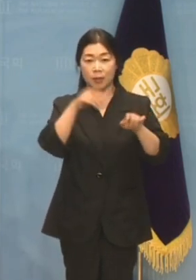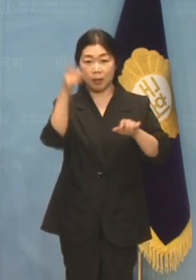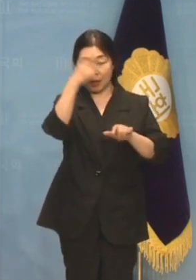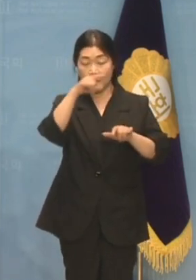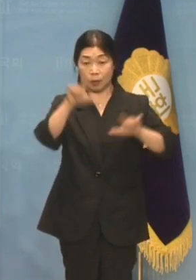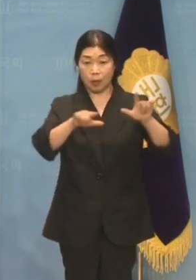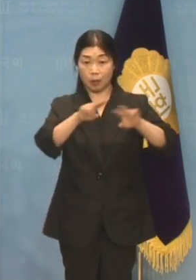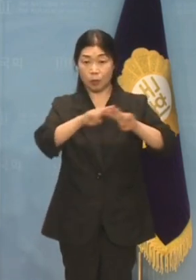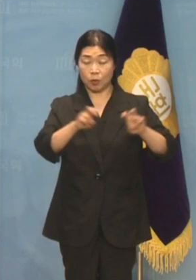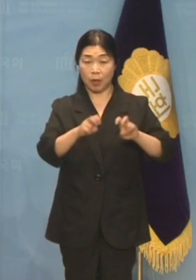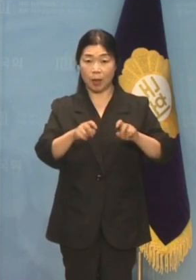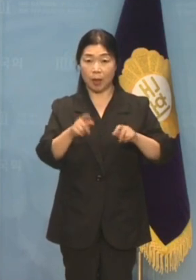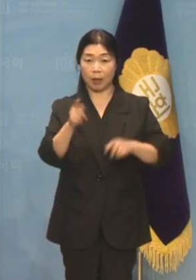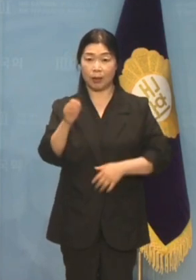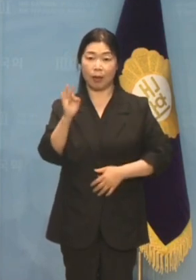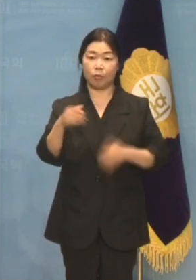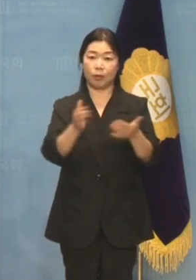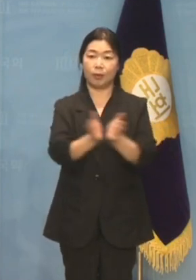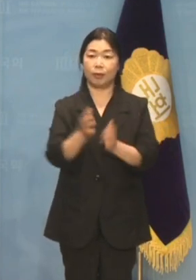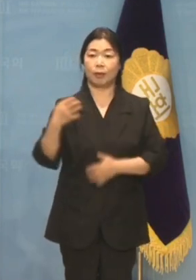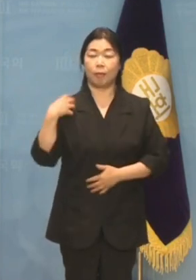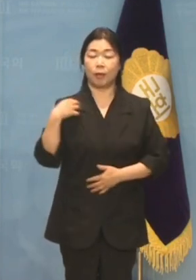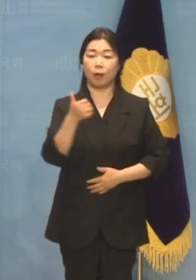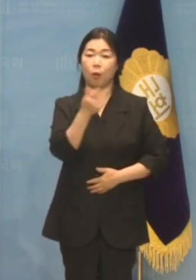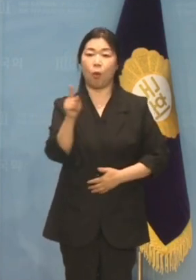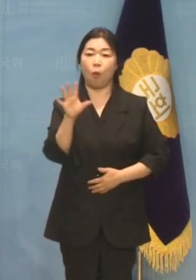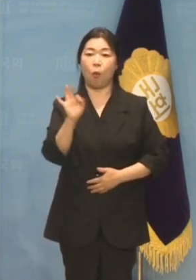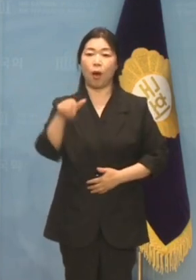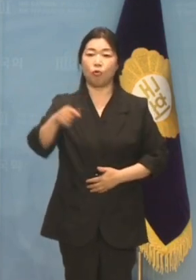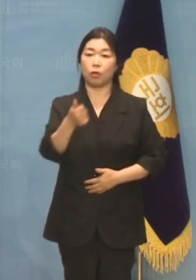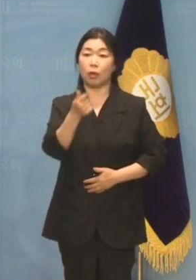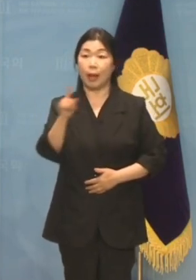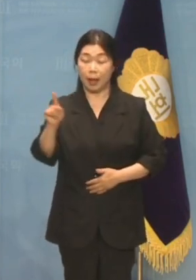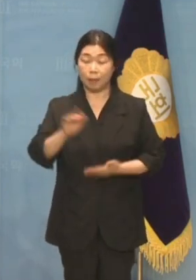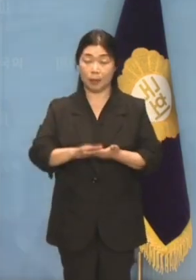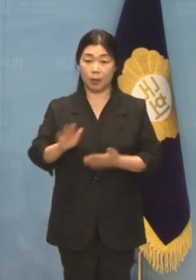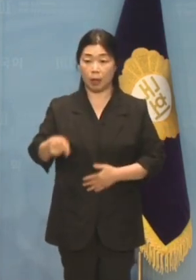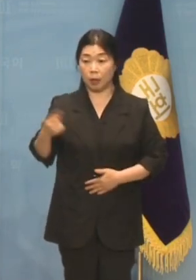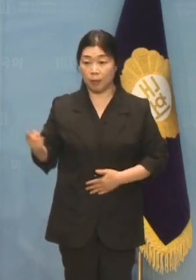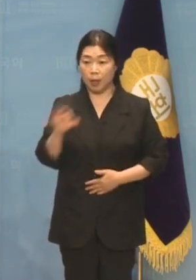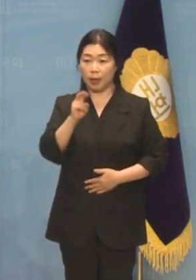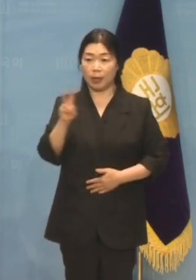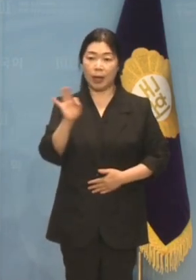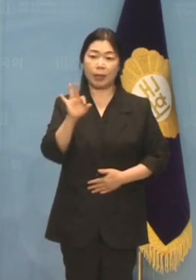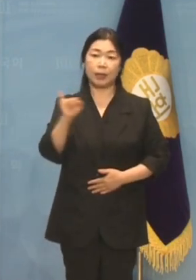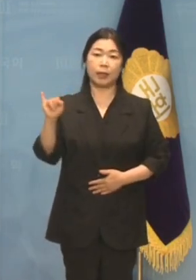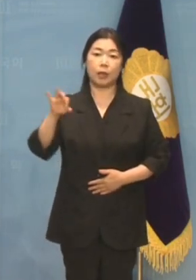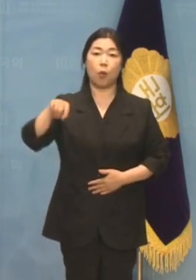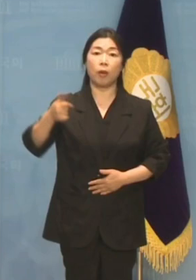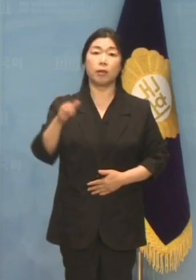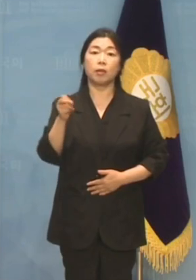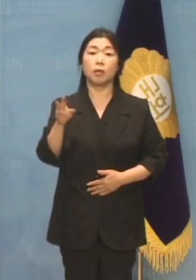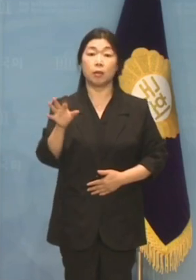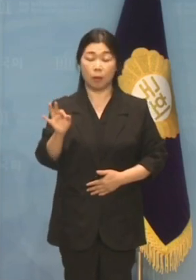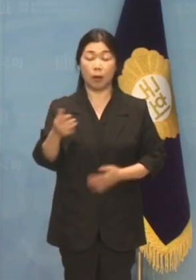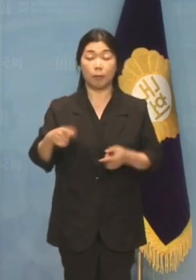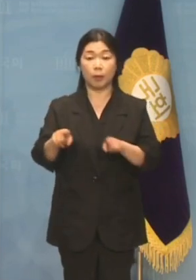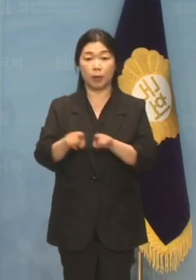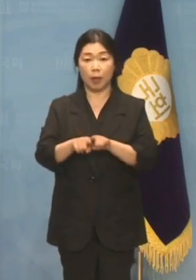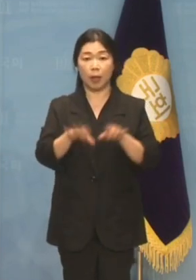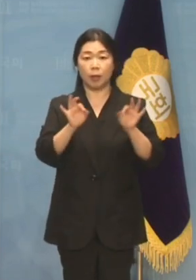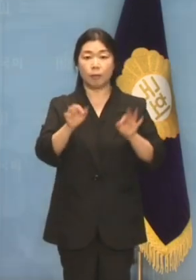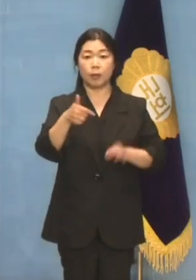맡고 있는 황운하 의원입니다. 우리 양희원 형님과 함께 오늘 김기현